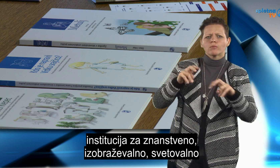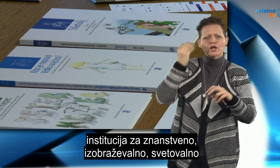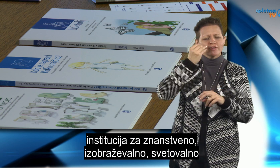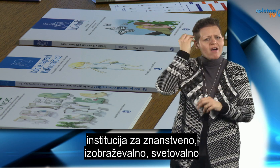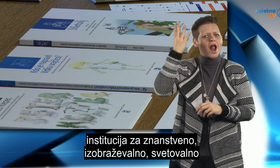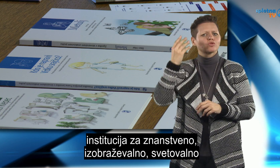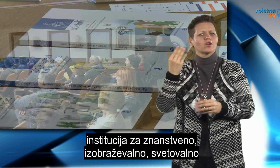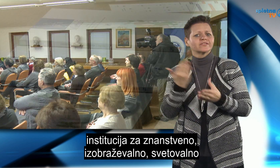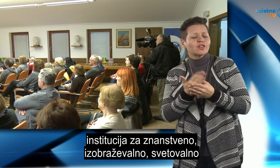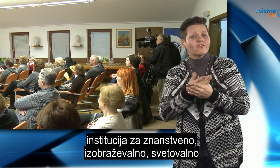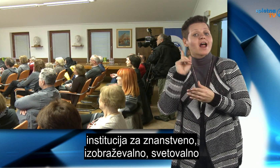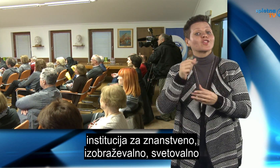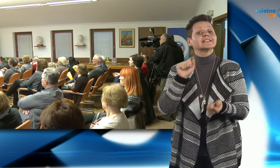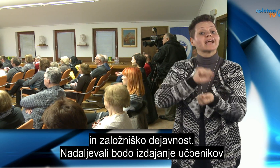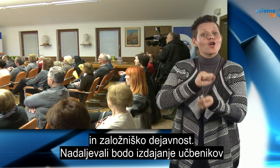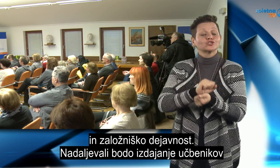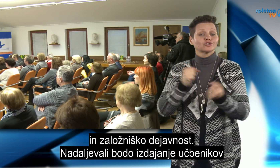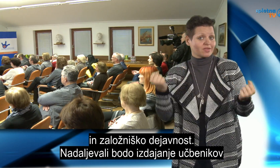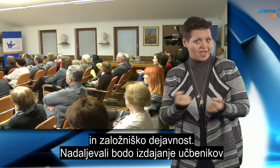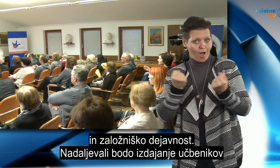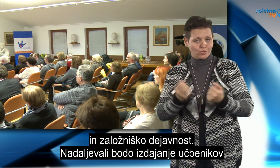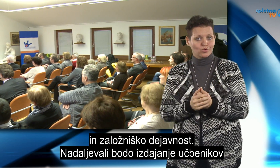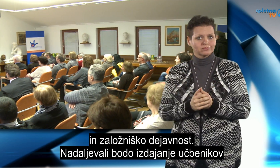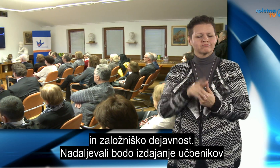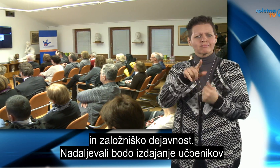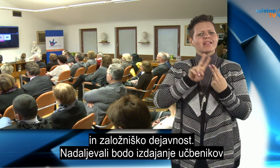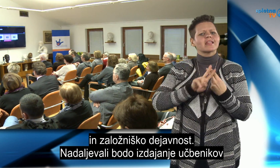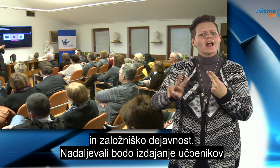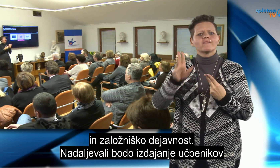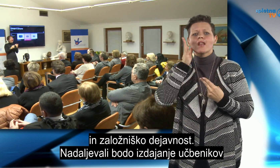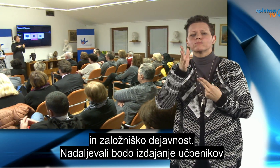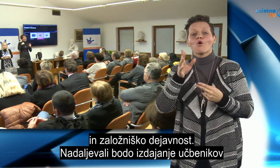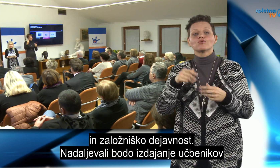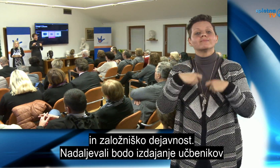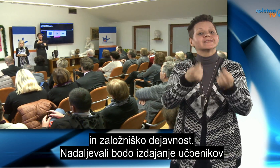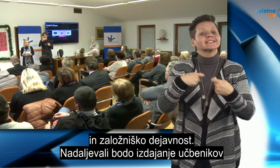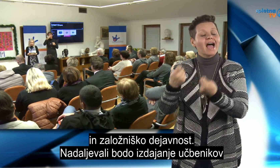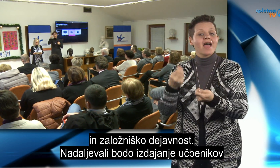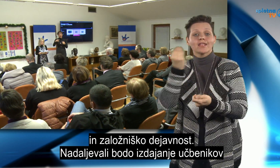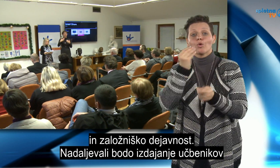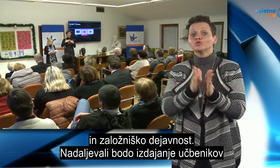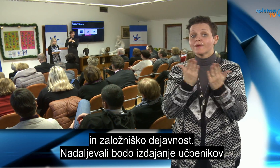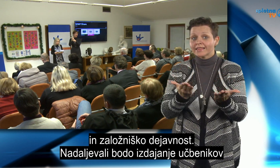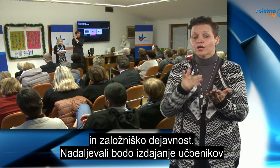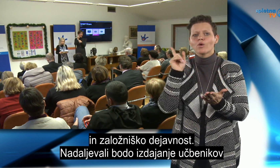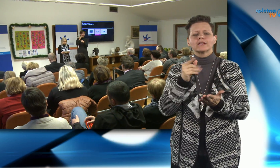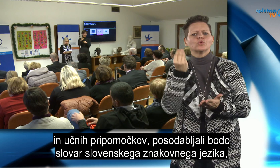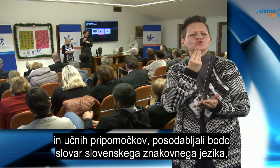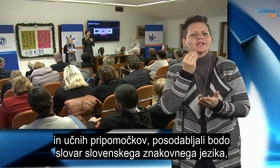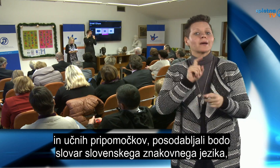izobraževalno, svetovalno in založniško dejavnost. Nadaljevali bodo izdajanje učbenikov in učnih